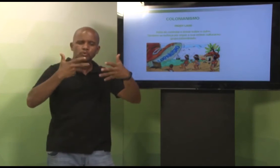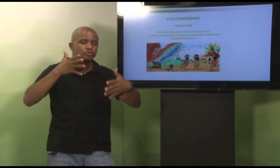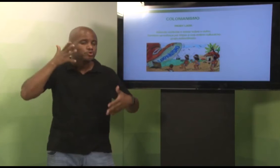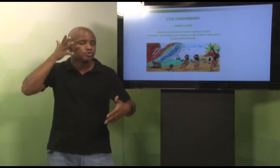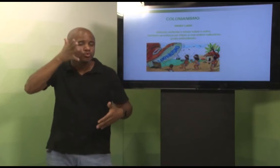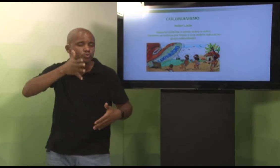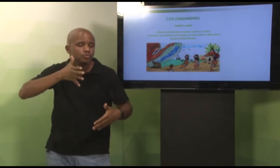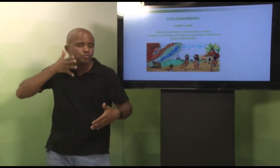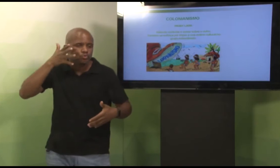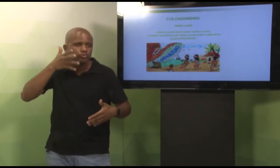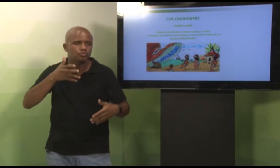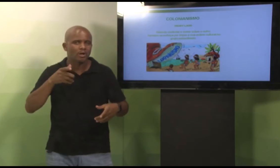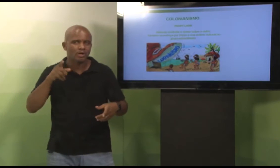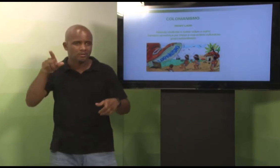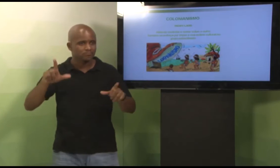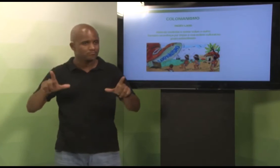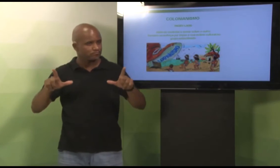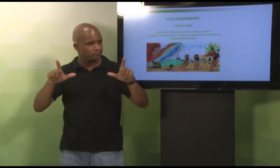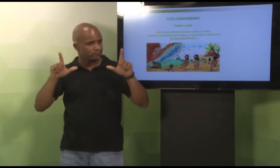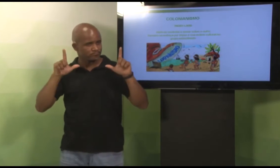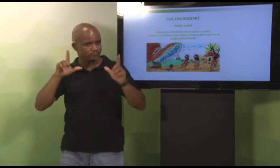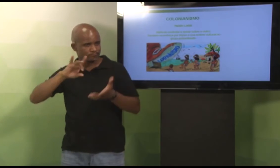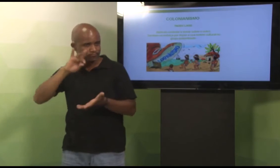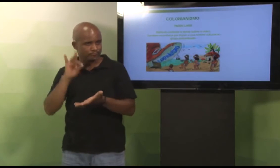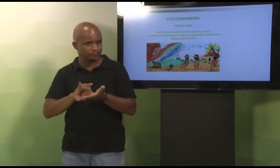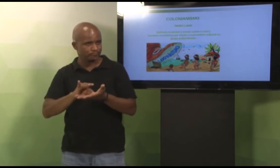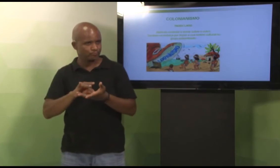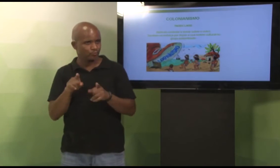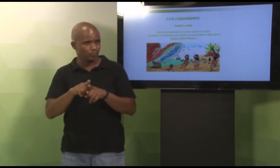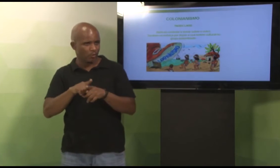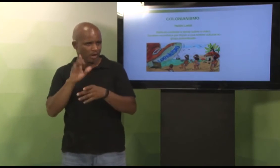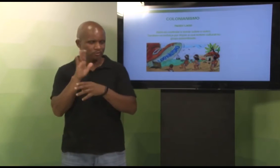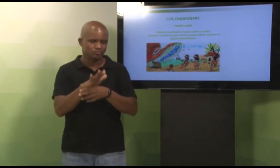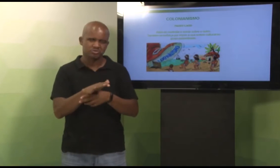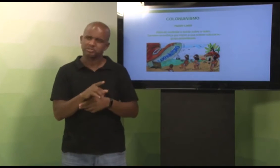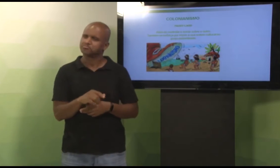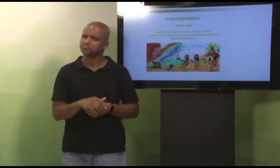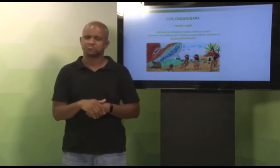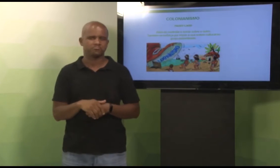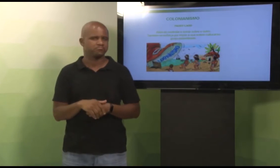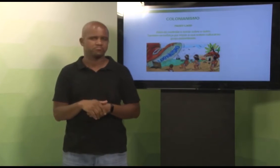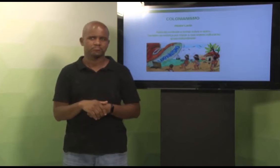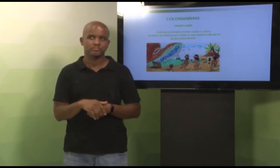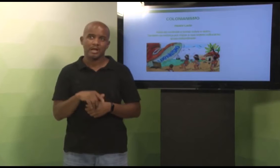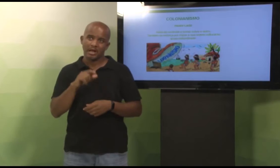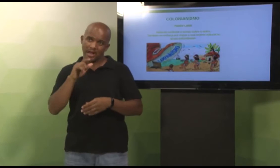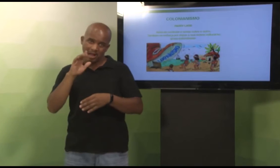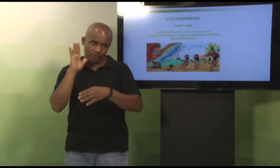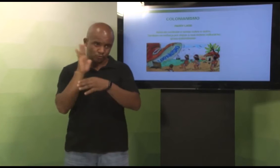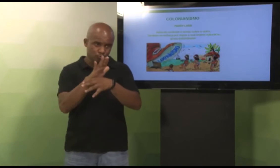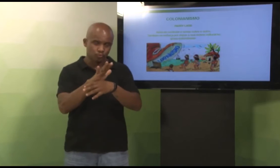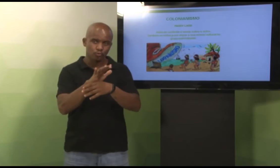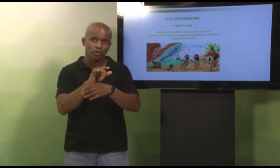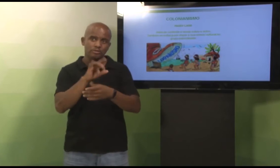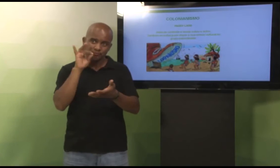desenvolvessem e que era uma estratégia de análise de discurso, de empoderamento e que não ajudava os